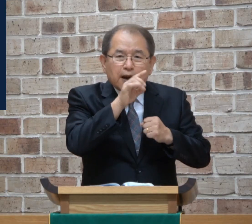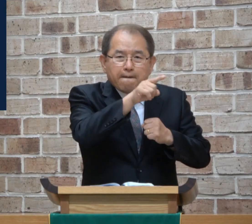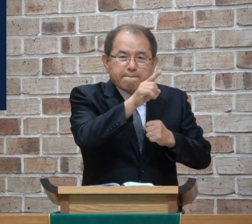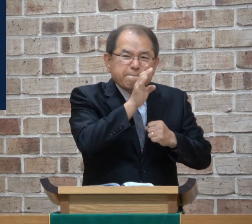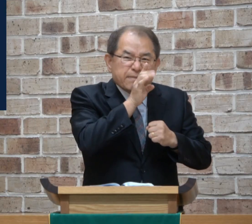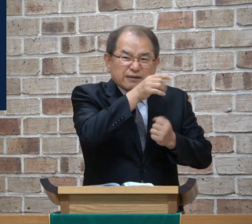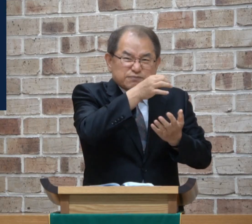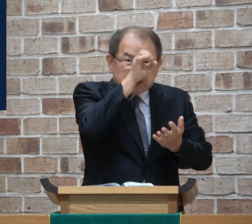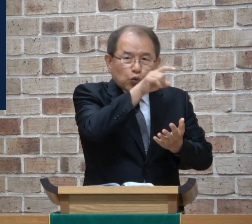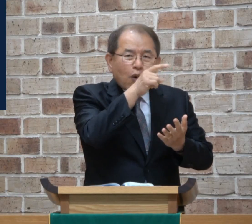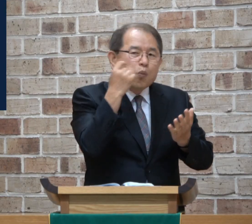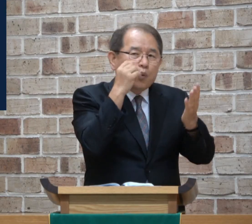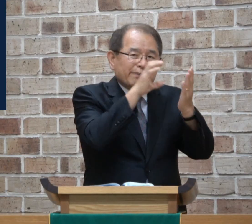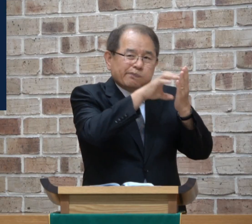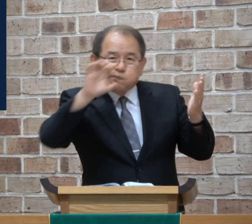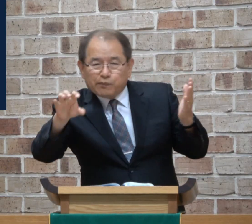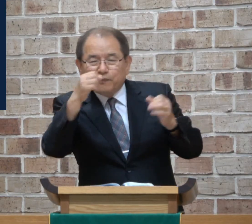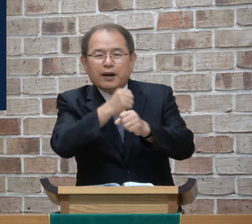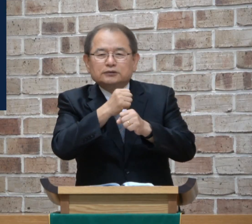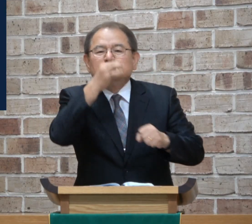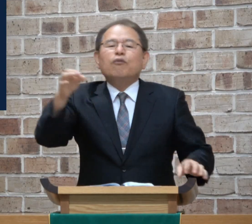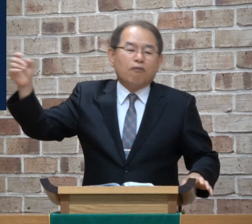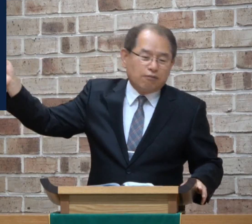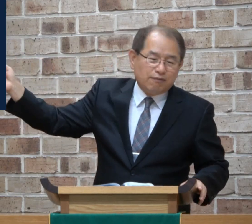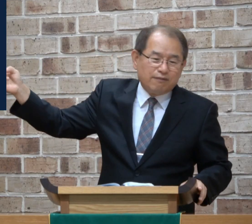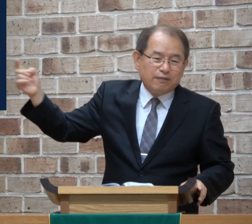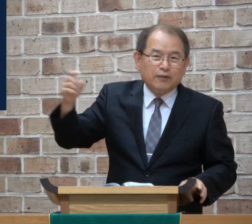짝퉁은 비싼 제품을 똑같이 만드는 것입니다.